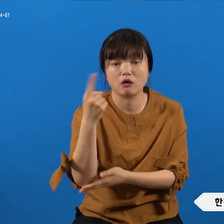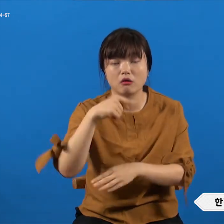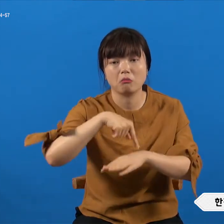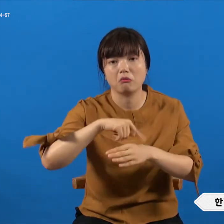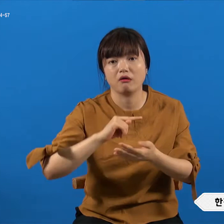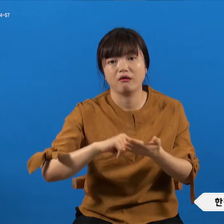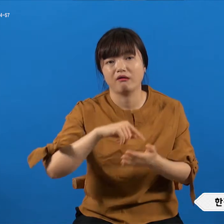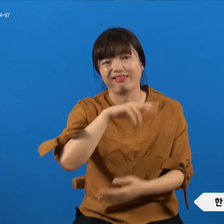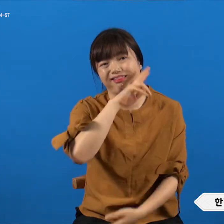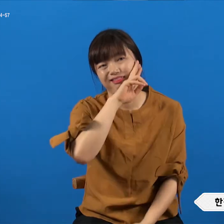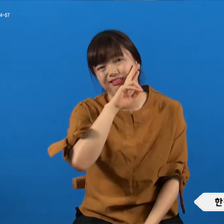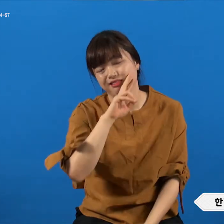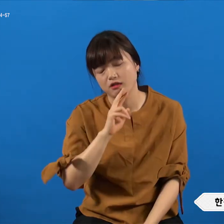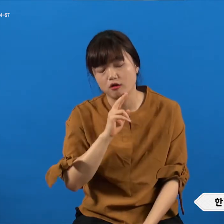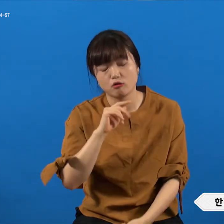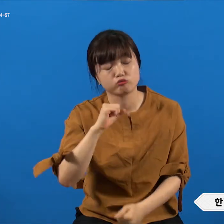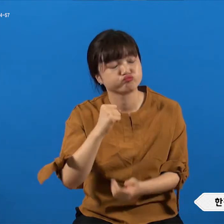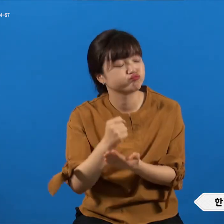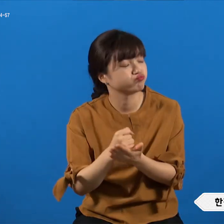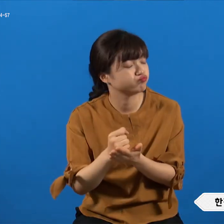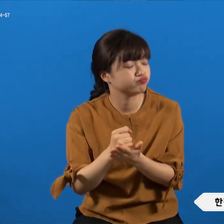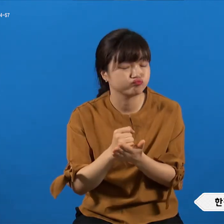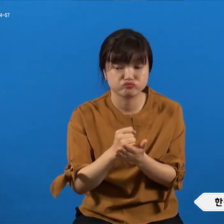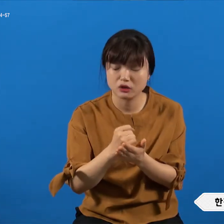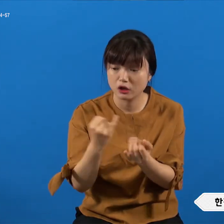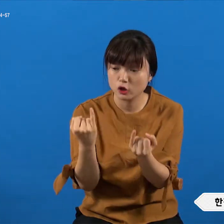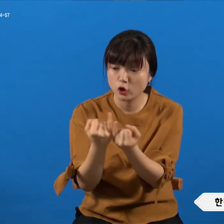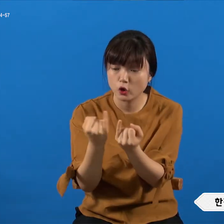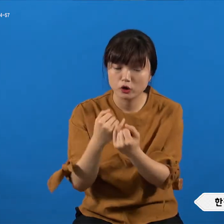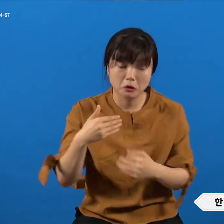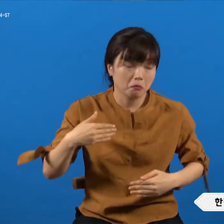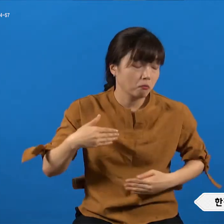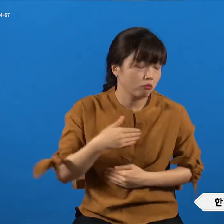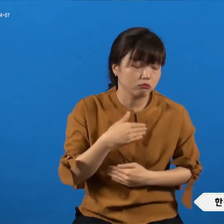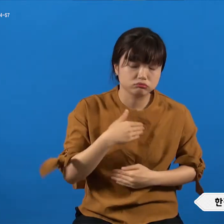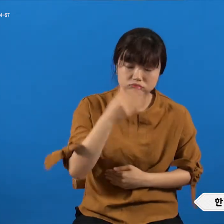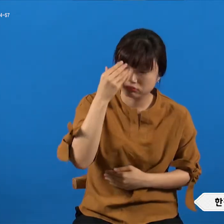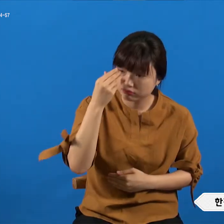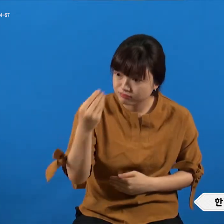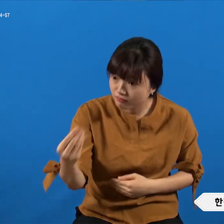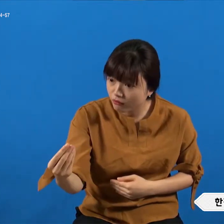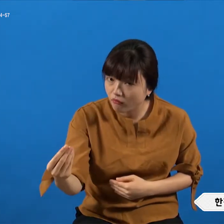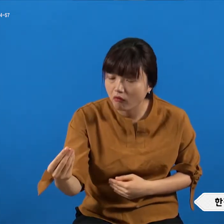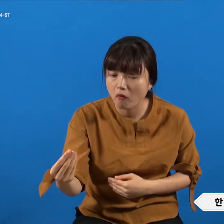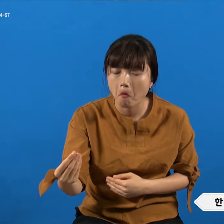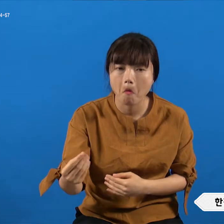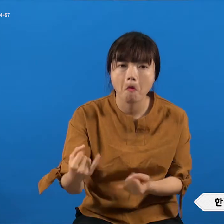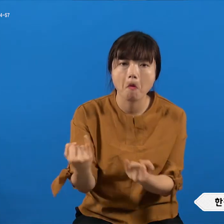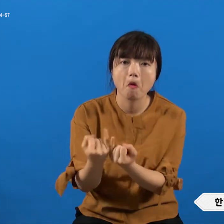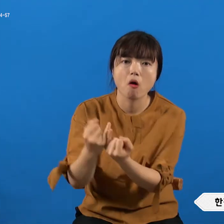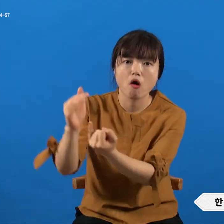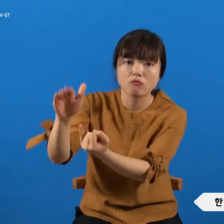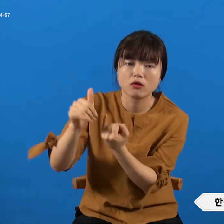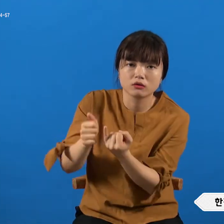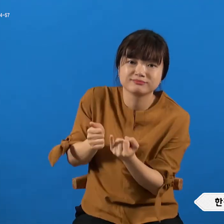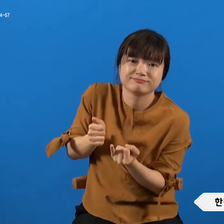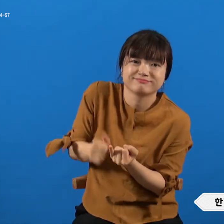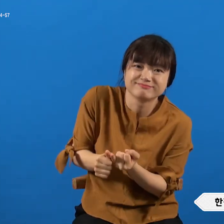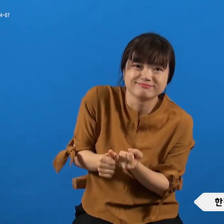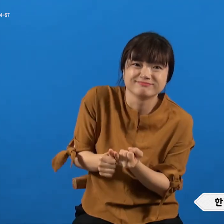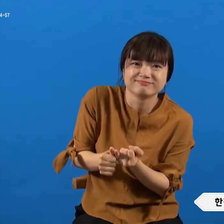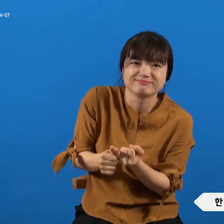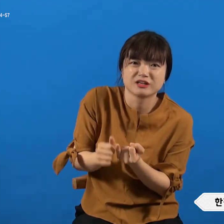마음이 풀어졌습니다. 우연히 한 여인이 목욕하는 것을 훔쳐보고는 그 여인을 불러다가 그냥 관계를